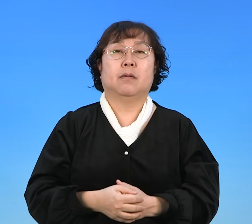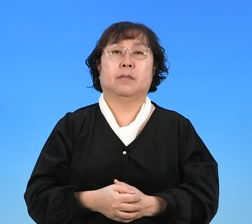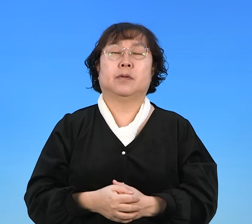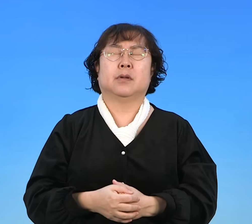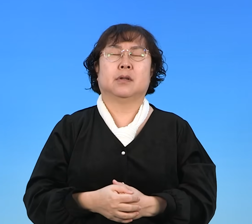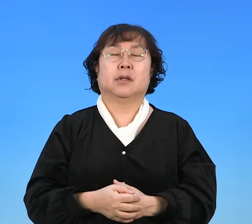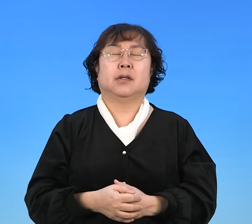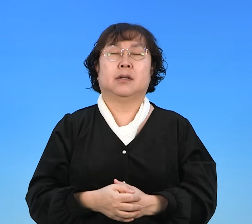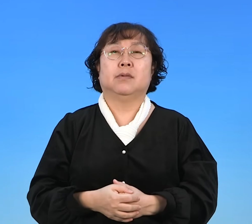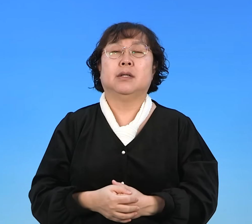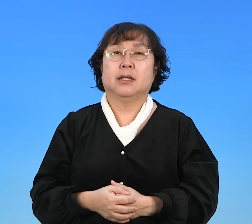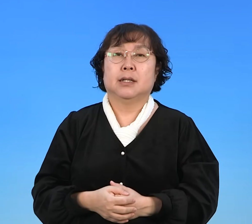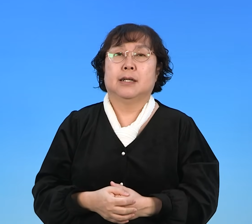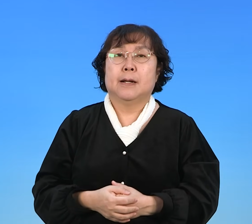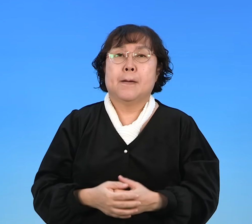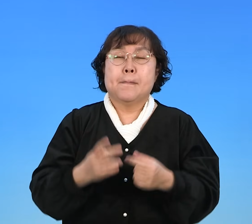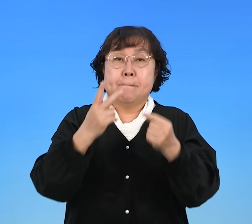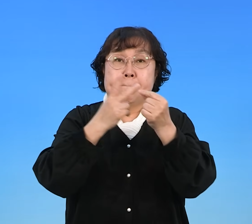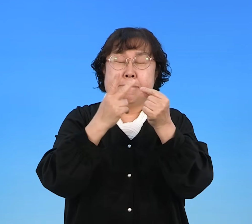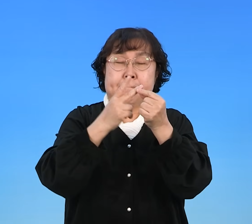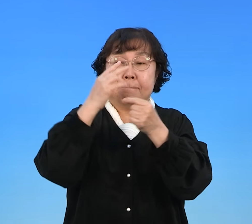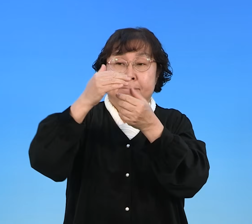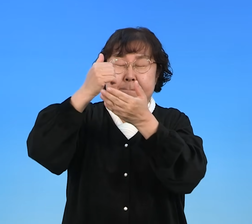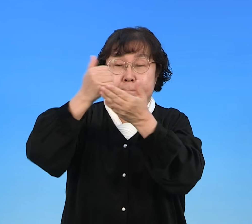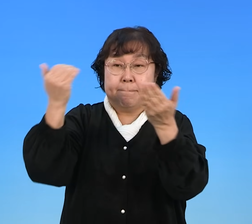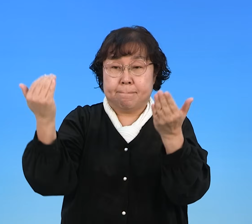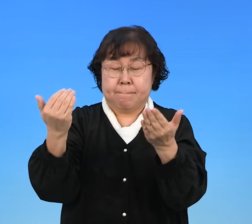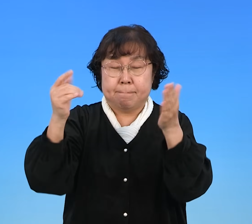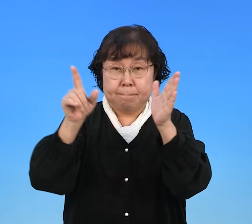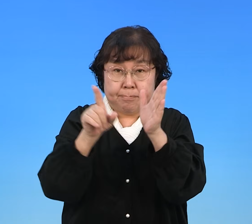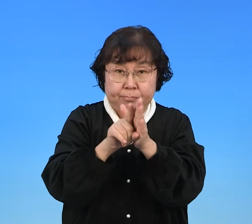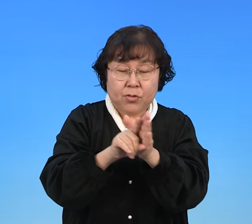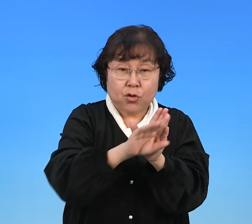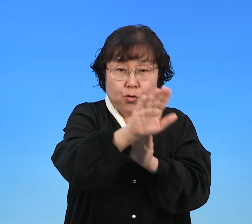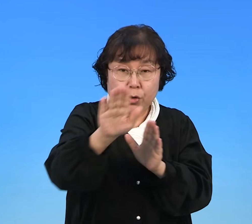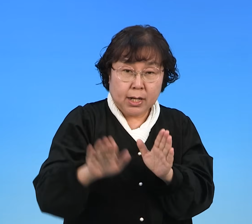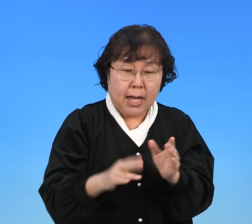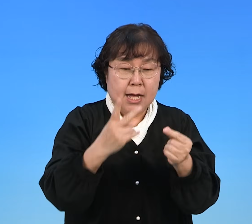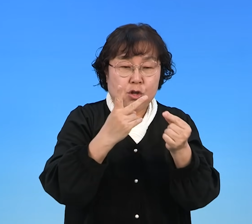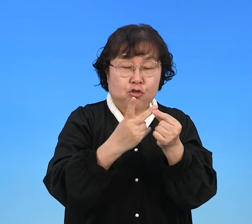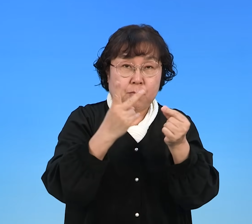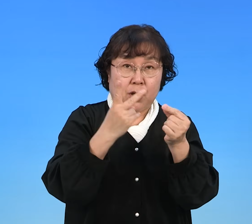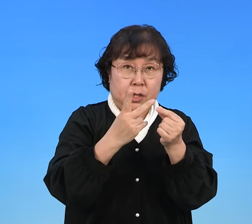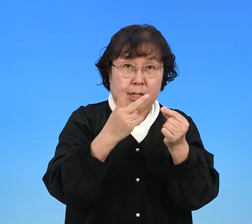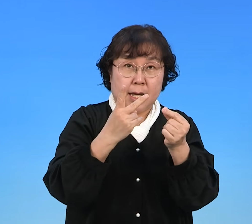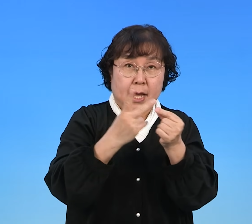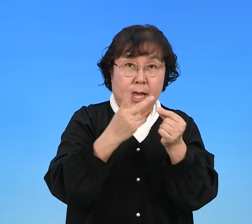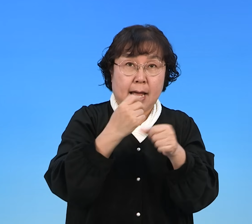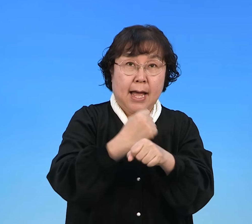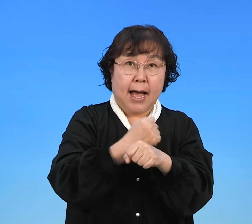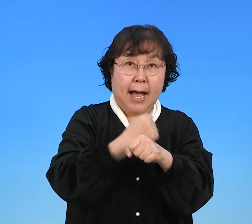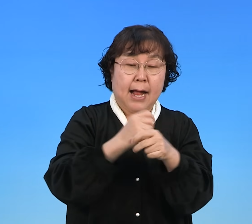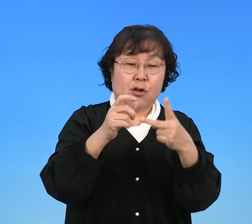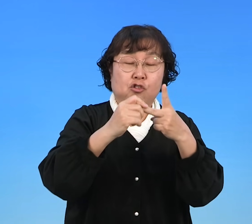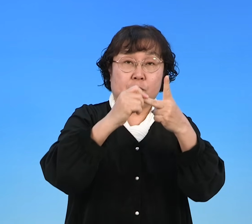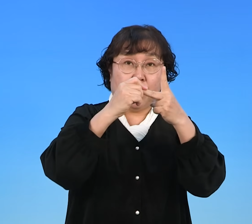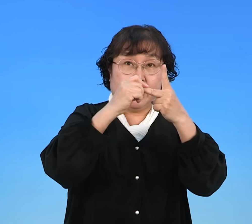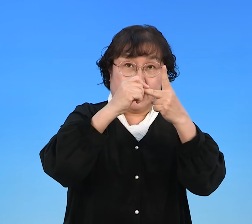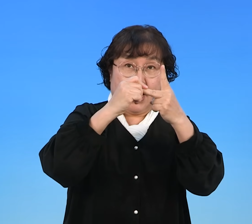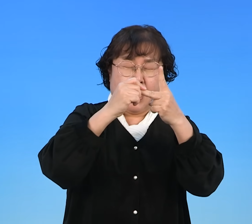그런가 하면은 두 번째, 하나님 일하심을 믿는 우리가 두 번째 해야 되는 실천이 뭐냐면은